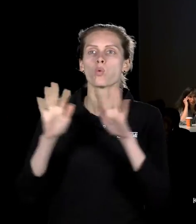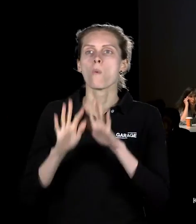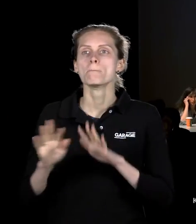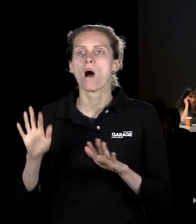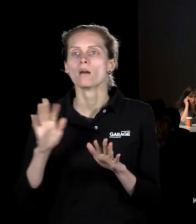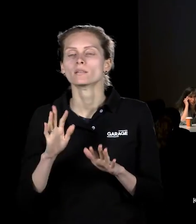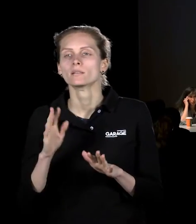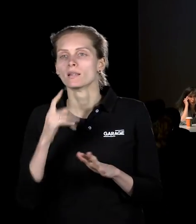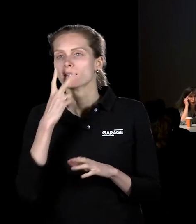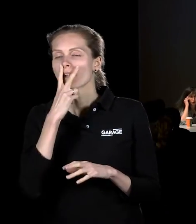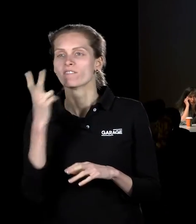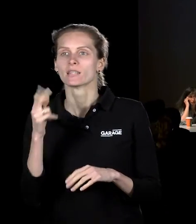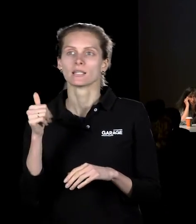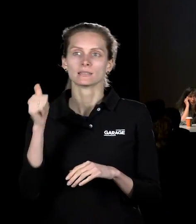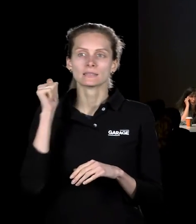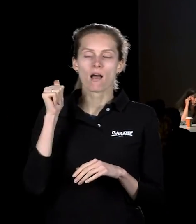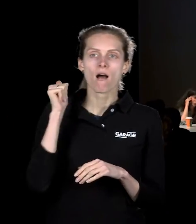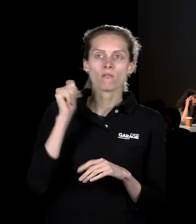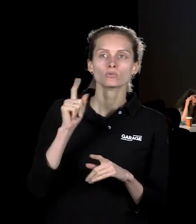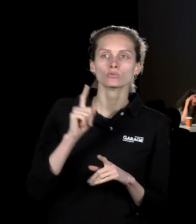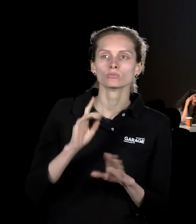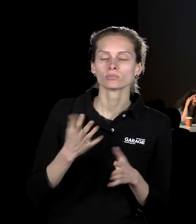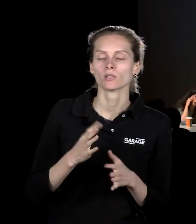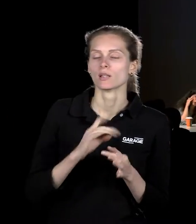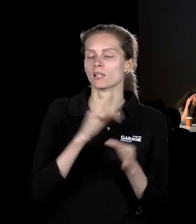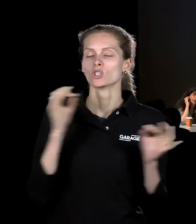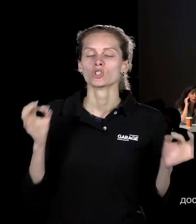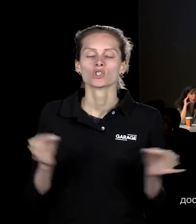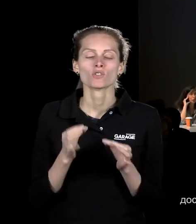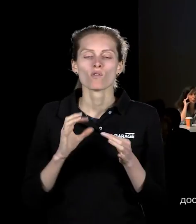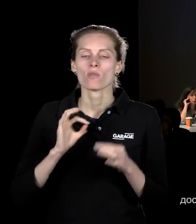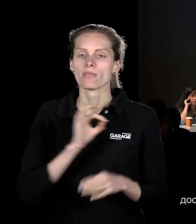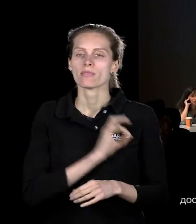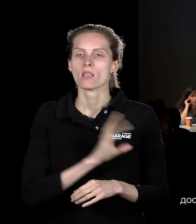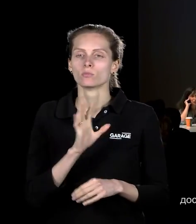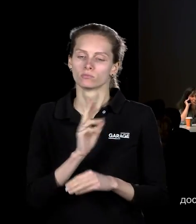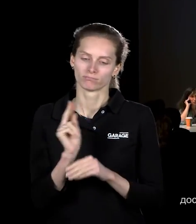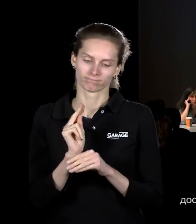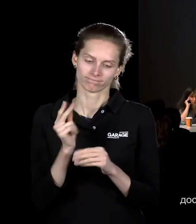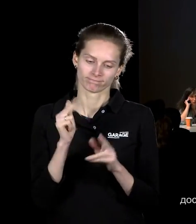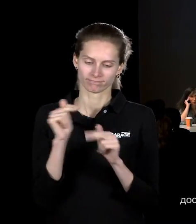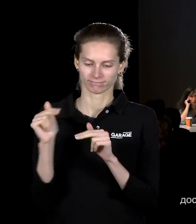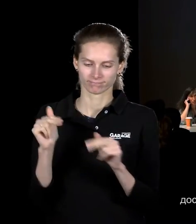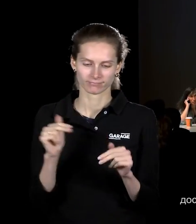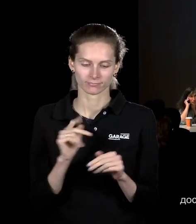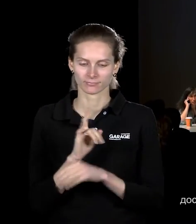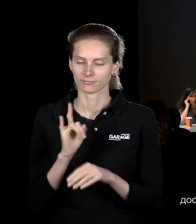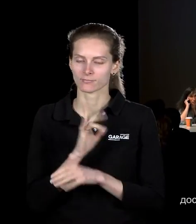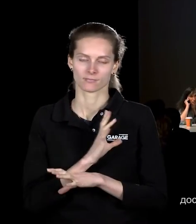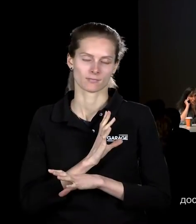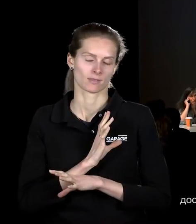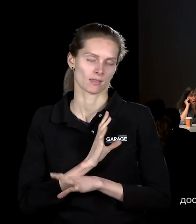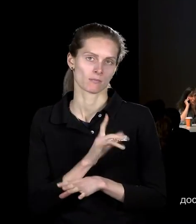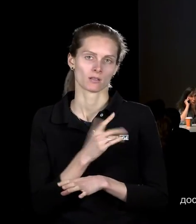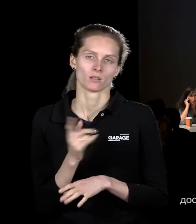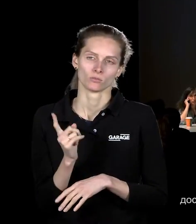видно заднего плана. То есть это очень сложно, они не использовали никакой ретуши. Это очень сложно достижимый, большими усилиями